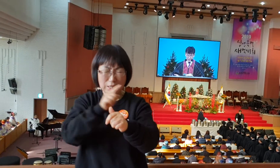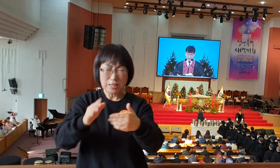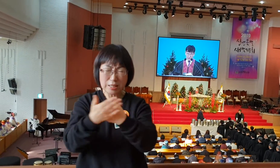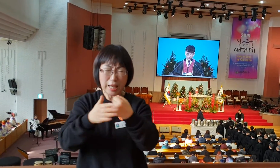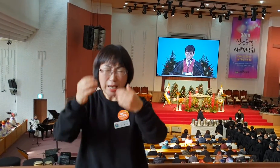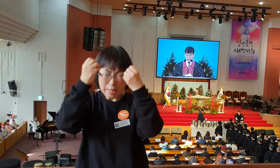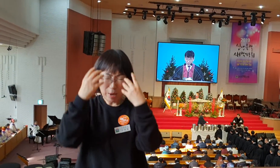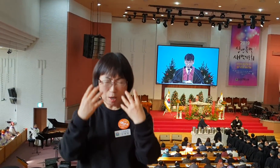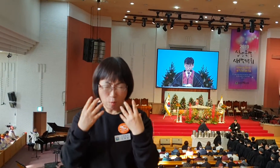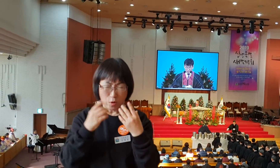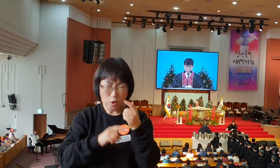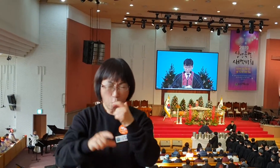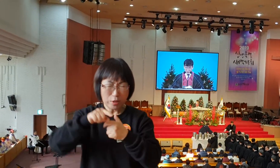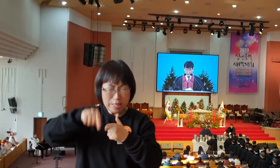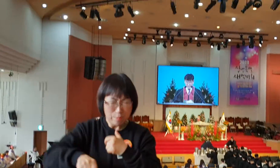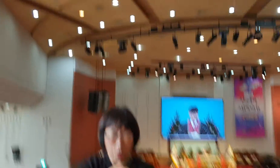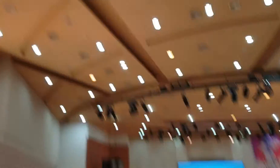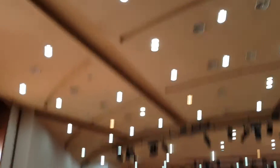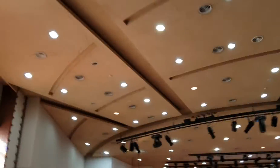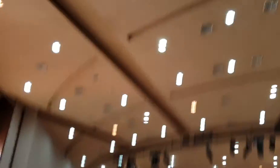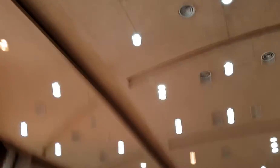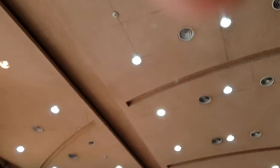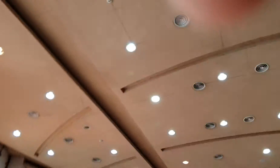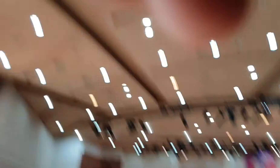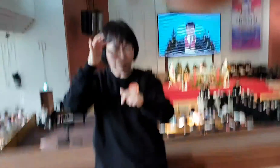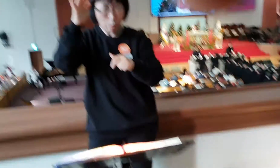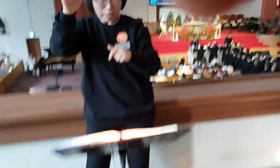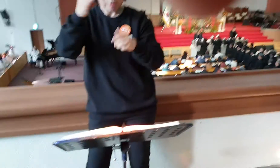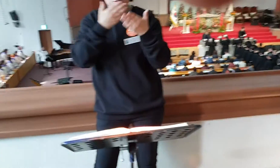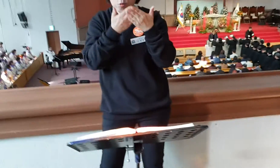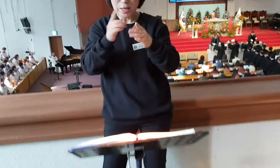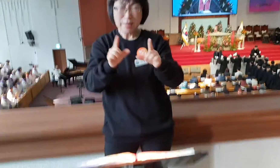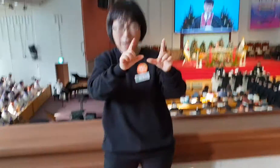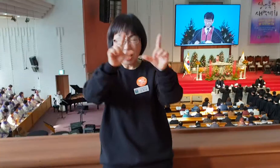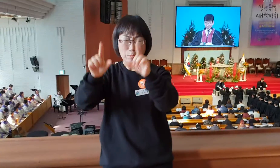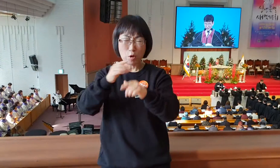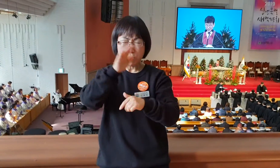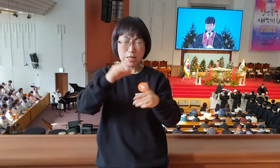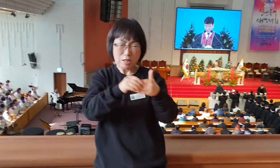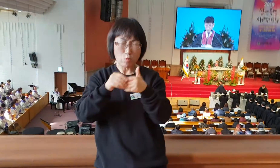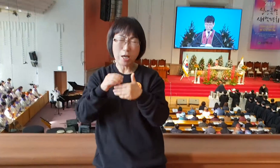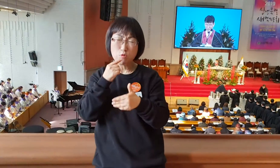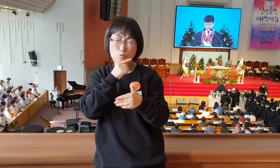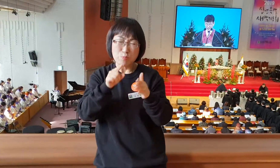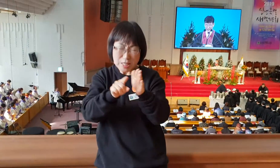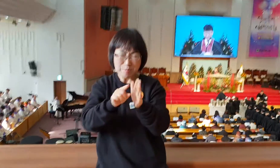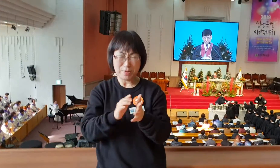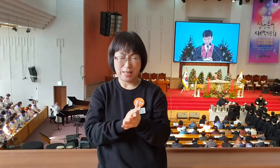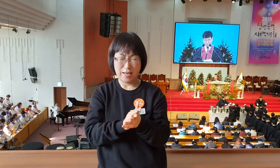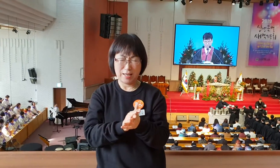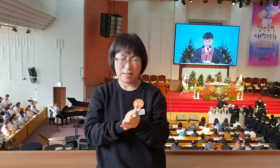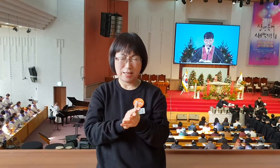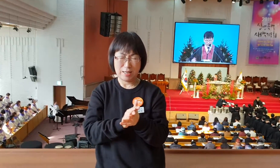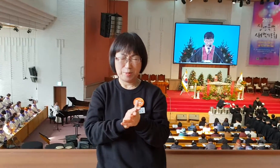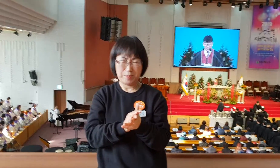은혜가 임하며 더 깊고 큰 은혜의 삶을 사모하는 귀한 삶으로 우리를 인도하실 줄 믿습니다